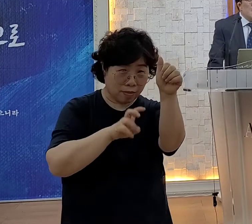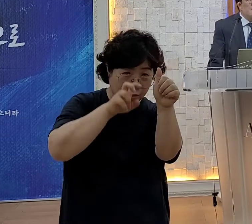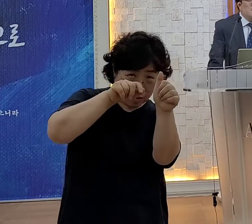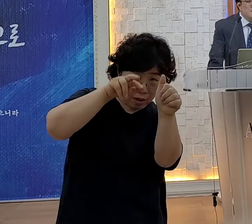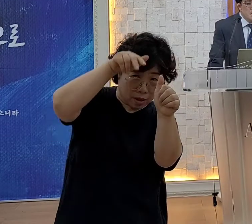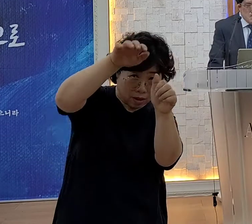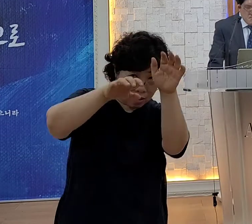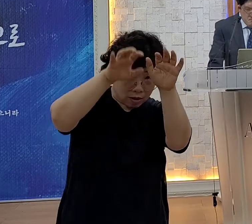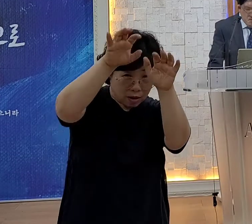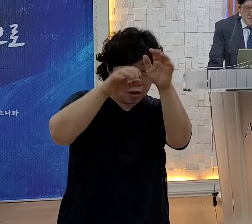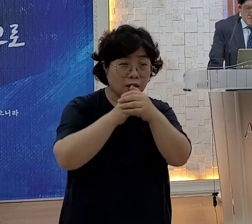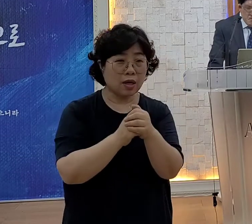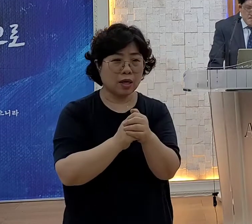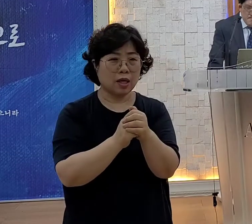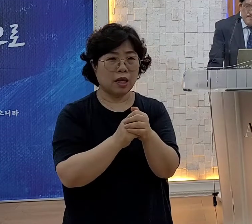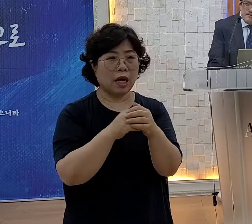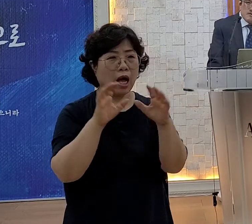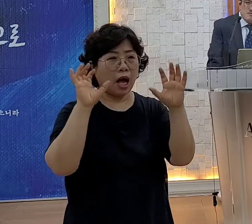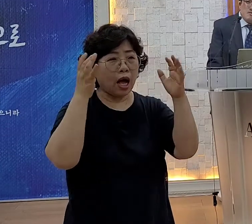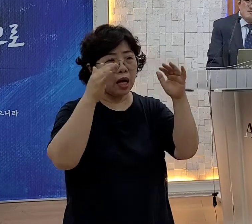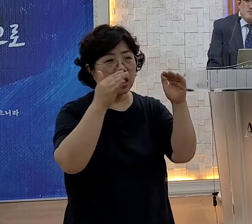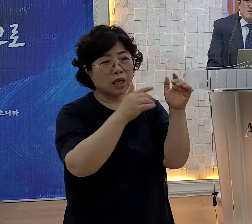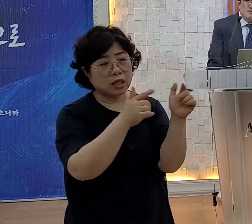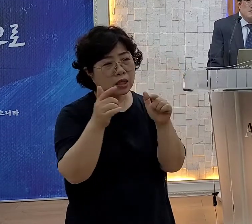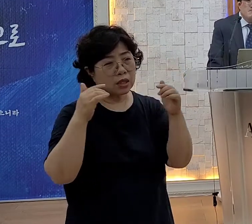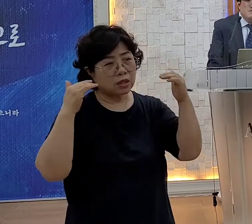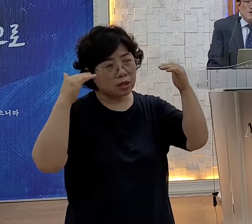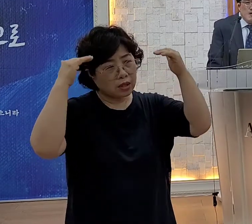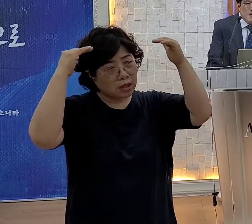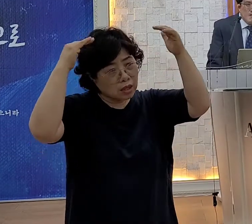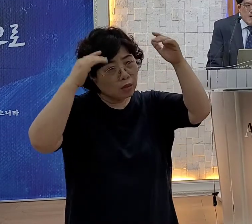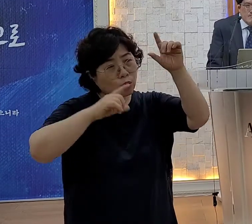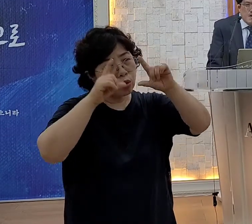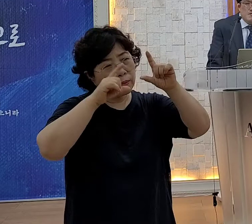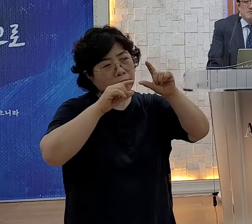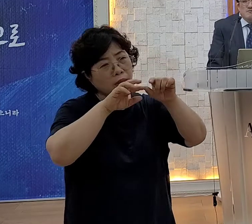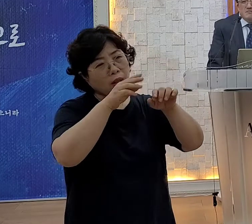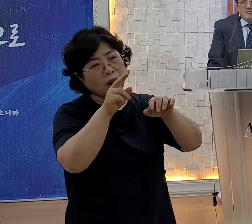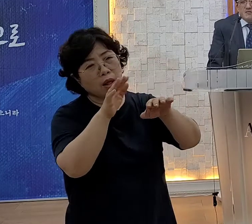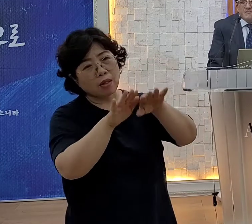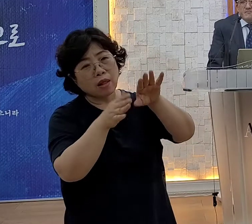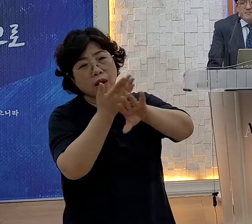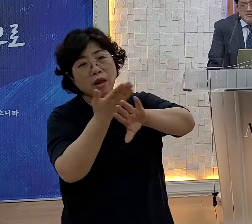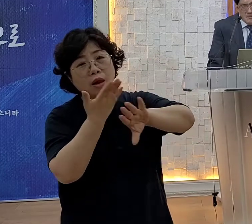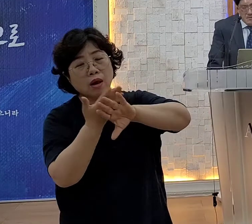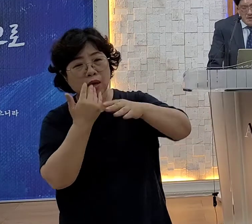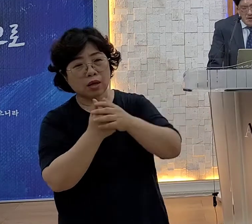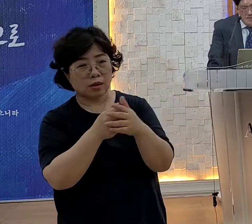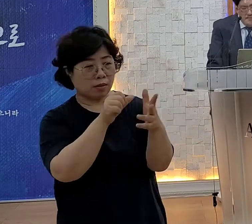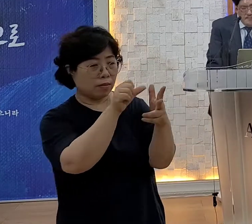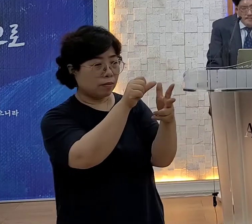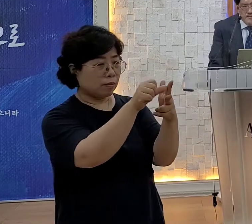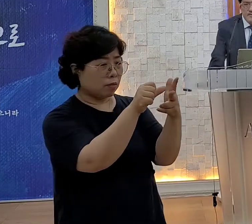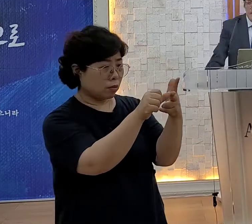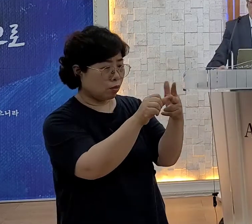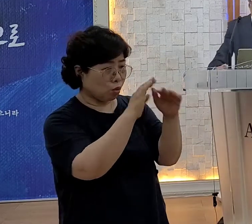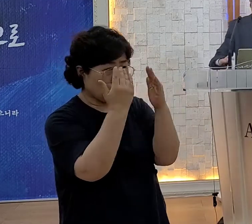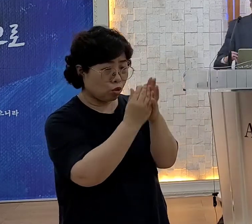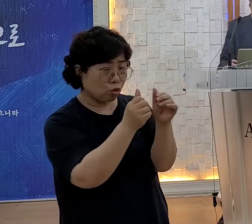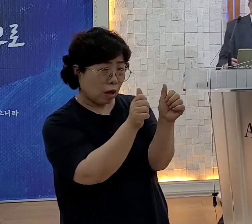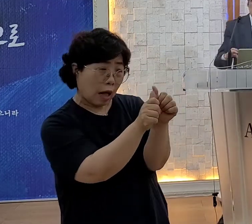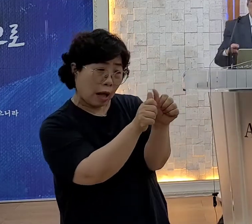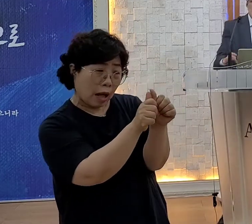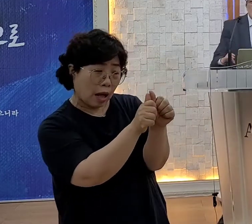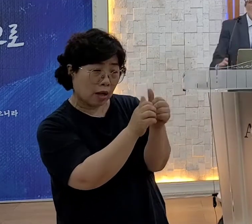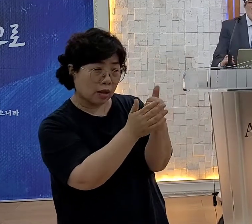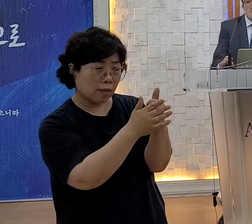계속해서 자라는 모습을 보게 됩니다. 그러니까 저희 집 아이들은 3명 다 남자 아이들이었습니다. 그러니까 이